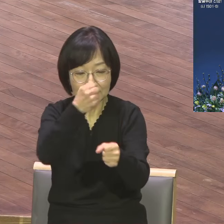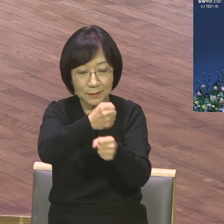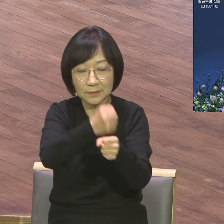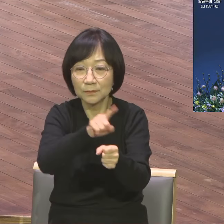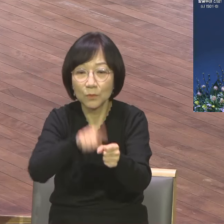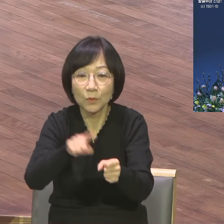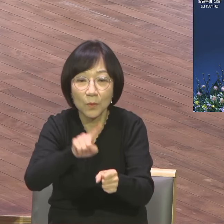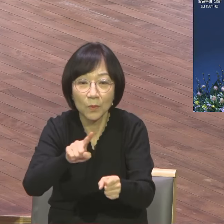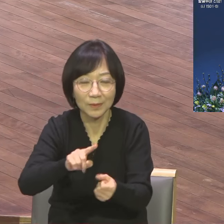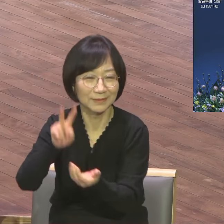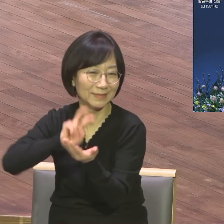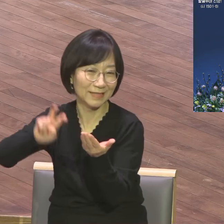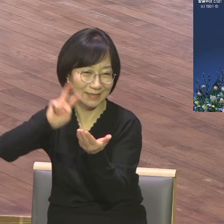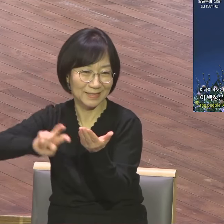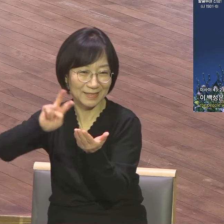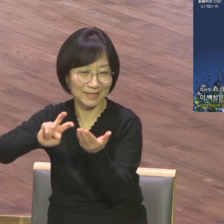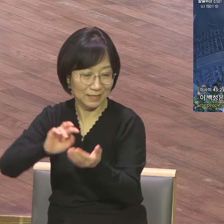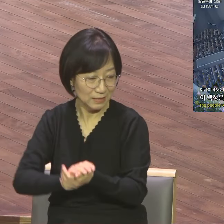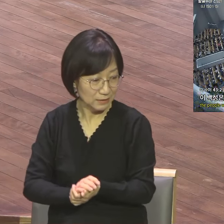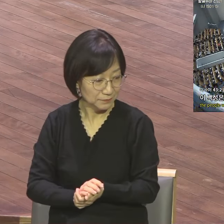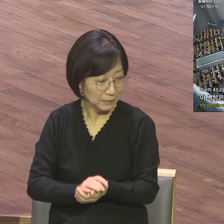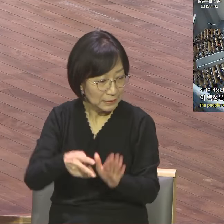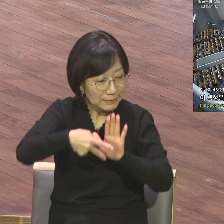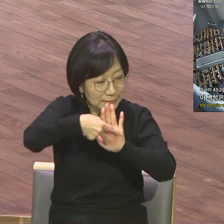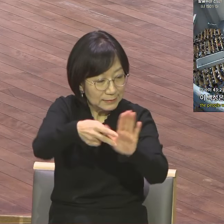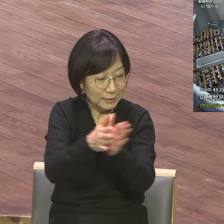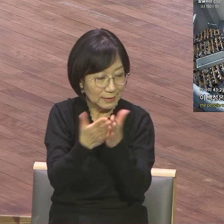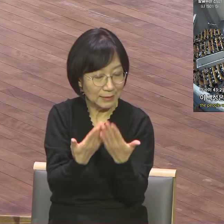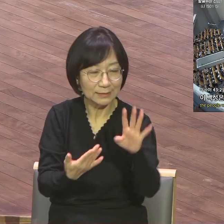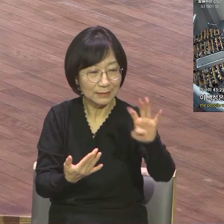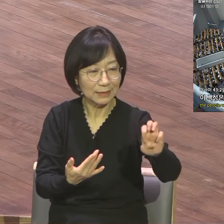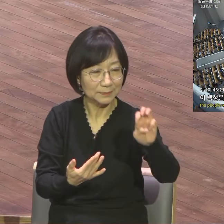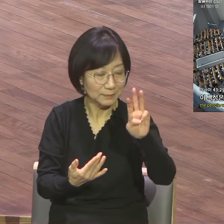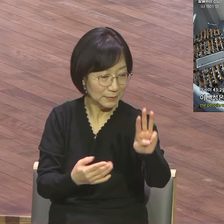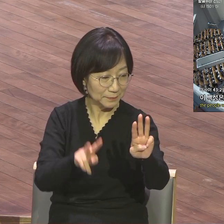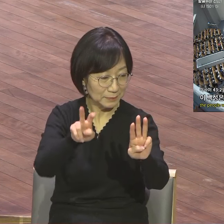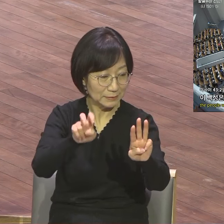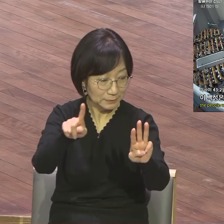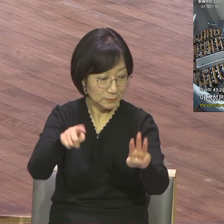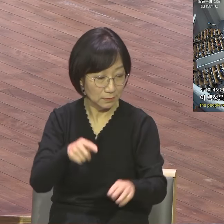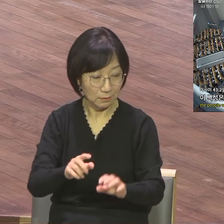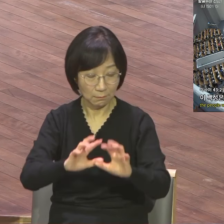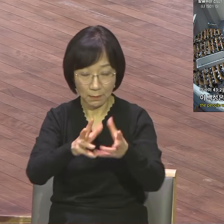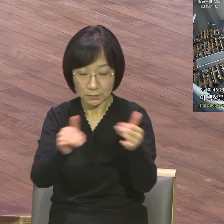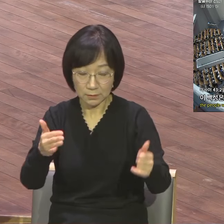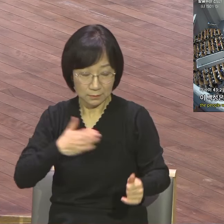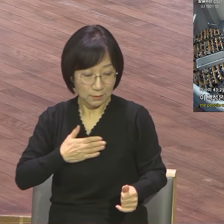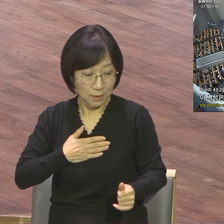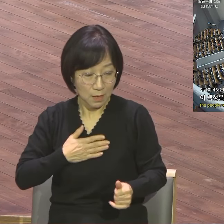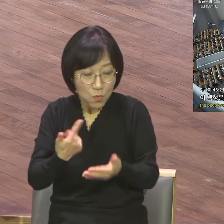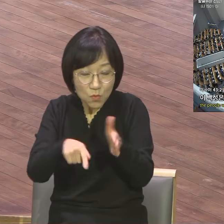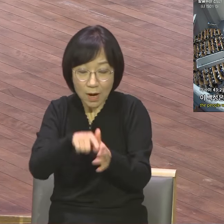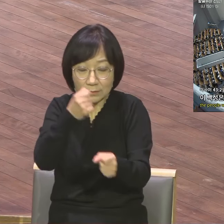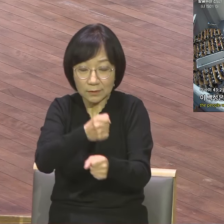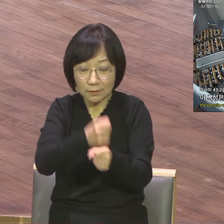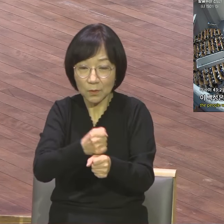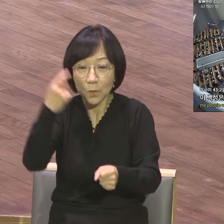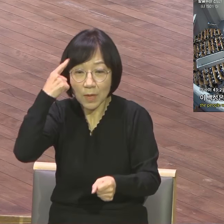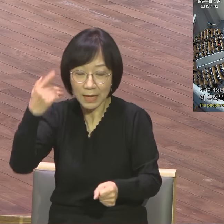이유예요. 자, 이 백성은 내가 나를 위하여 지었나니 나를 찬송하게 하려